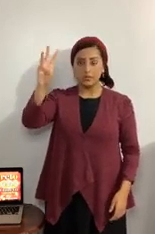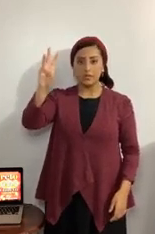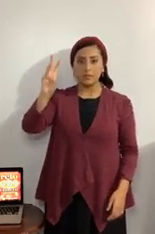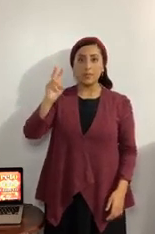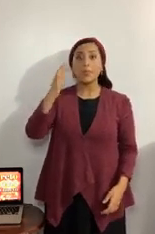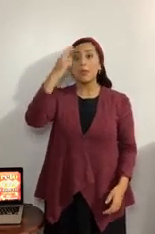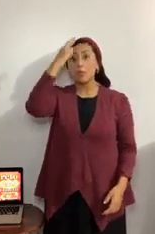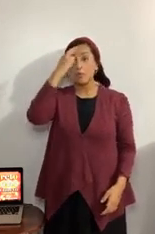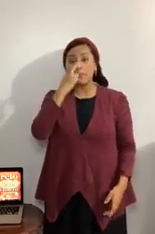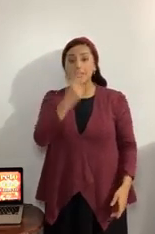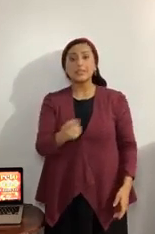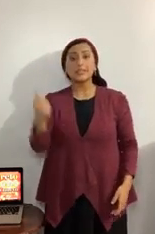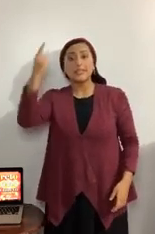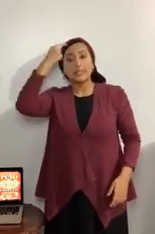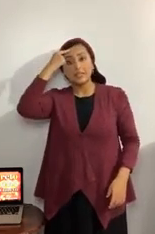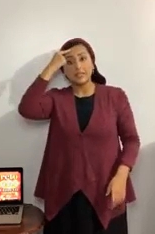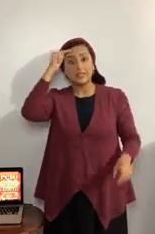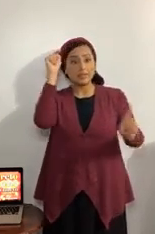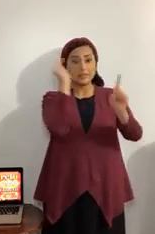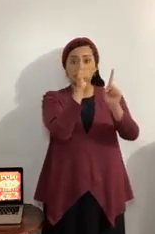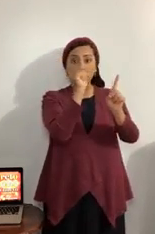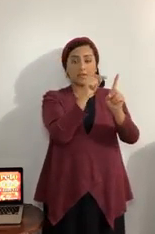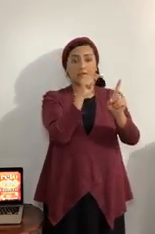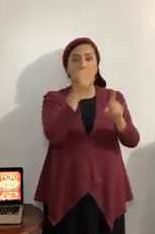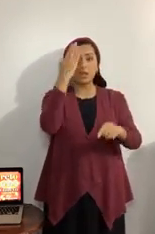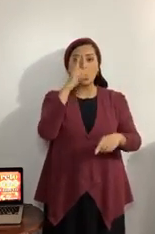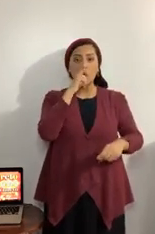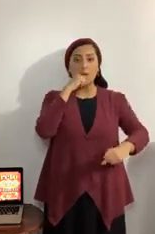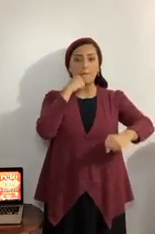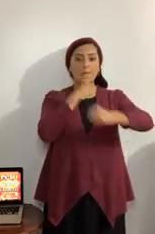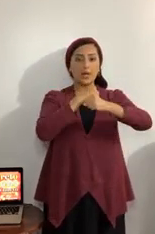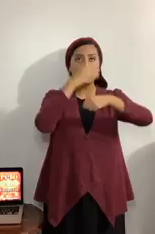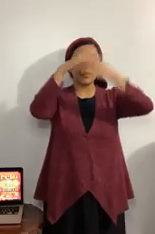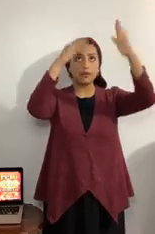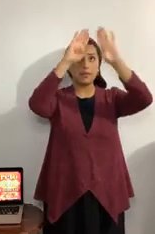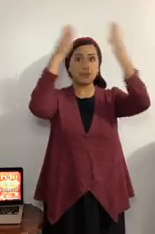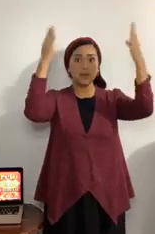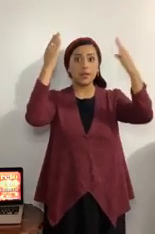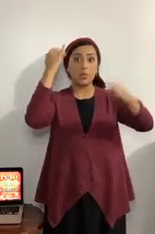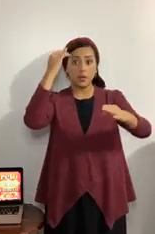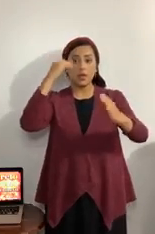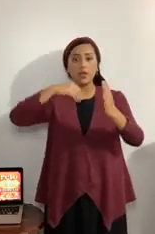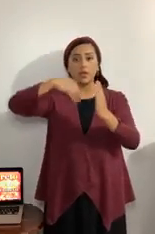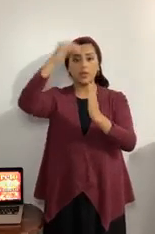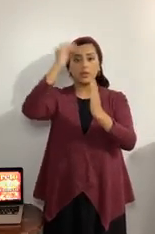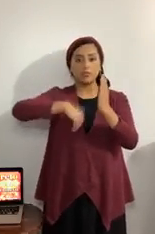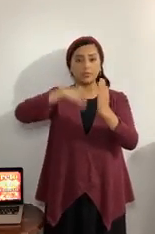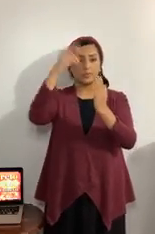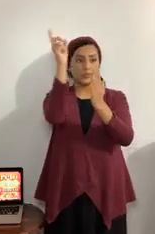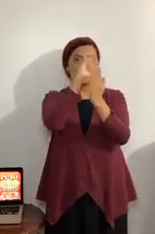el Dios que cuidaba las puertas del cielo. Por eso se le pintaba sosteniendo en su mano una gran